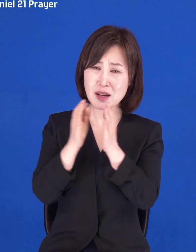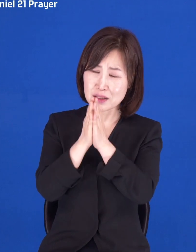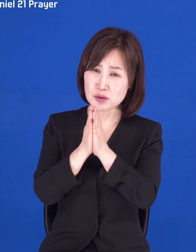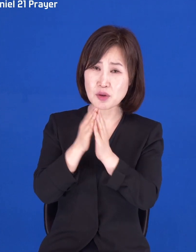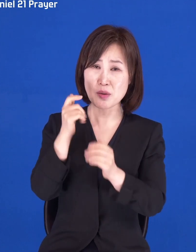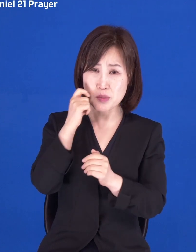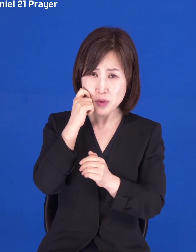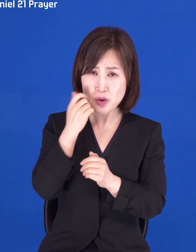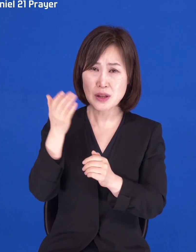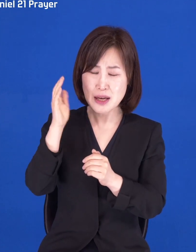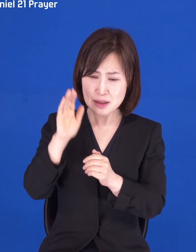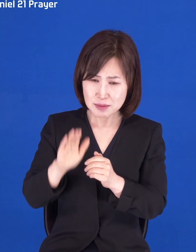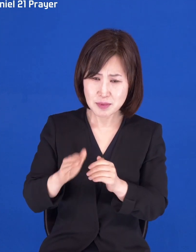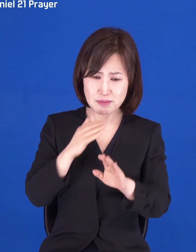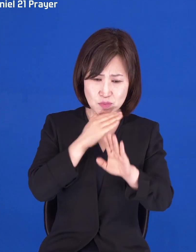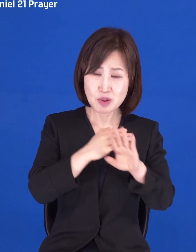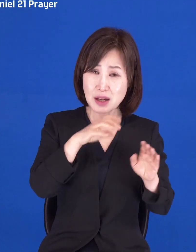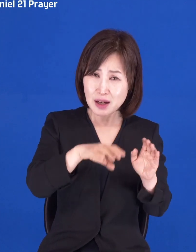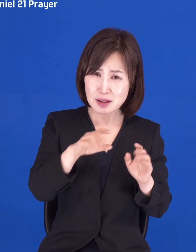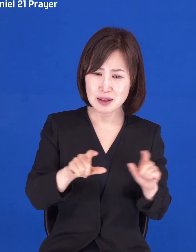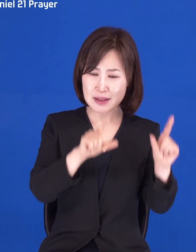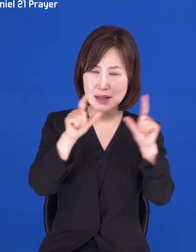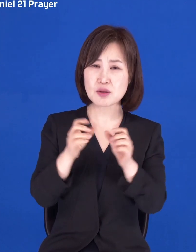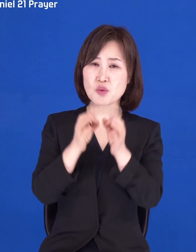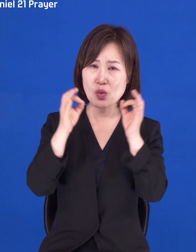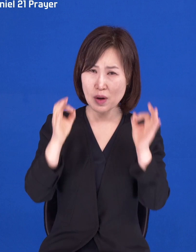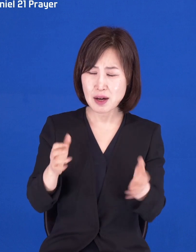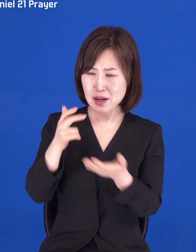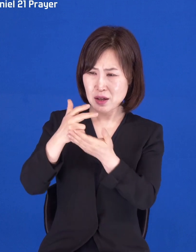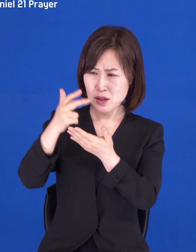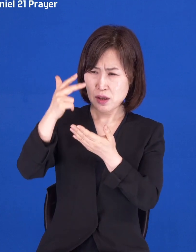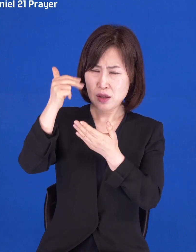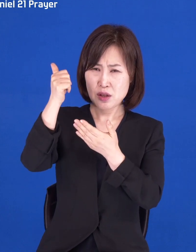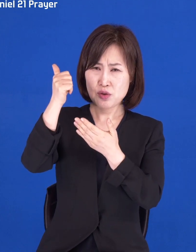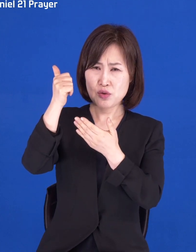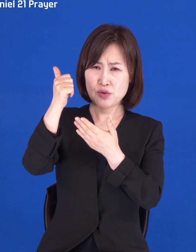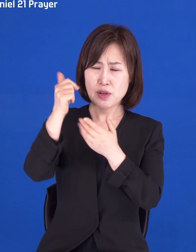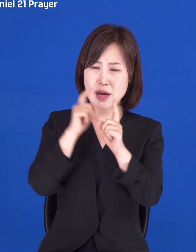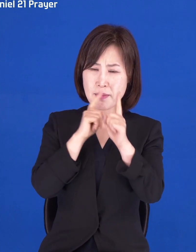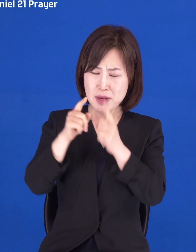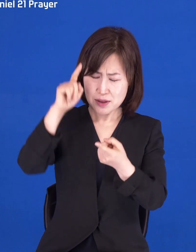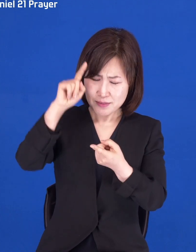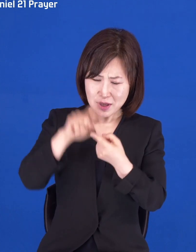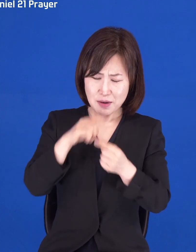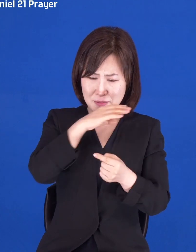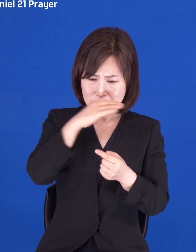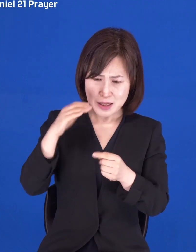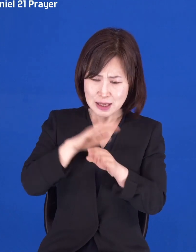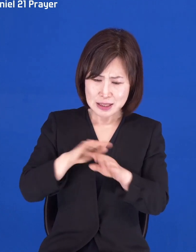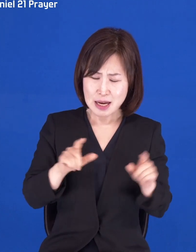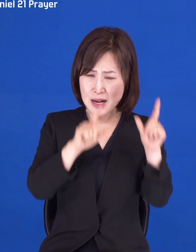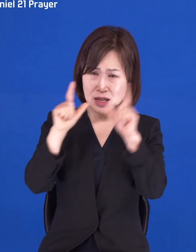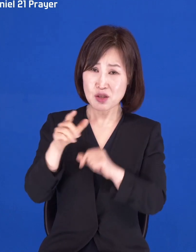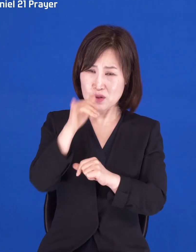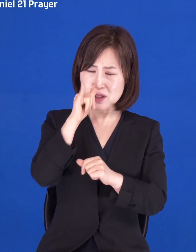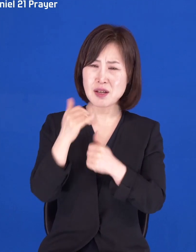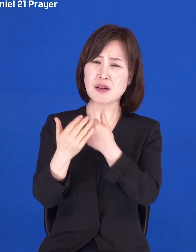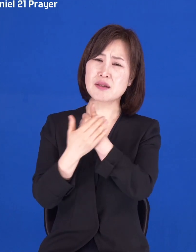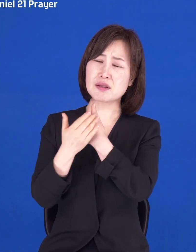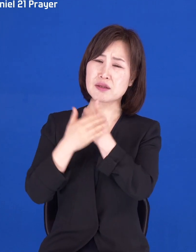이곳에 사는 동안에 주님의 말씀대로 바르게 잘 살아가게 도와주세요.